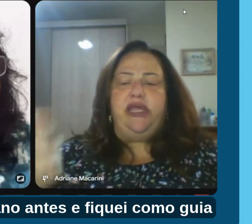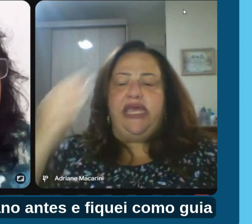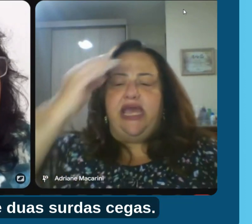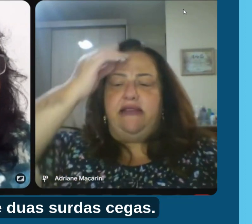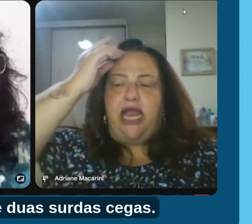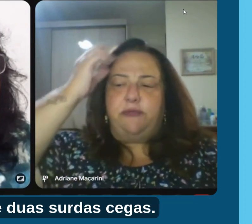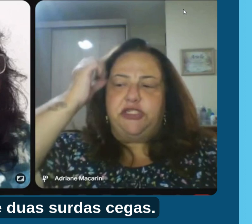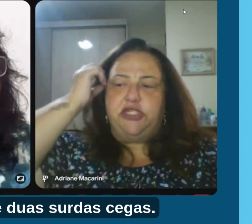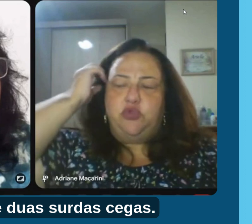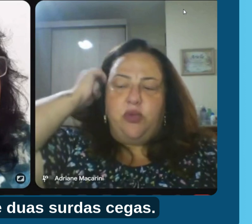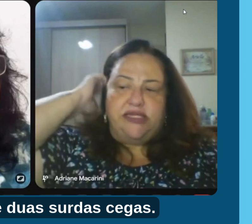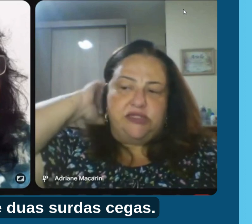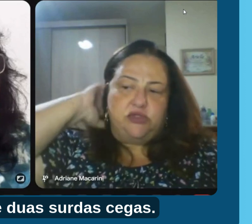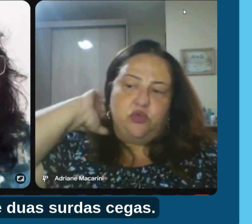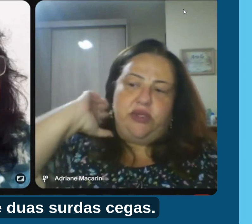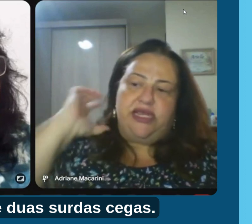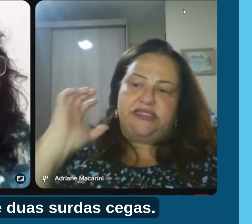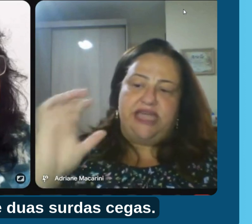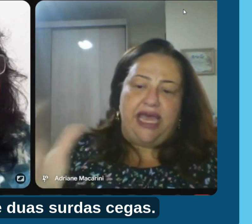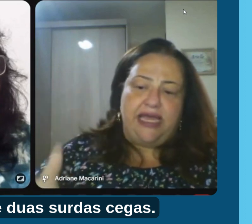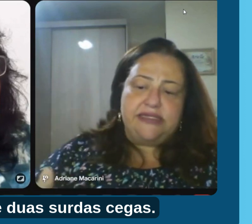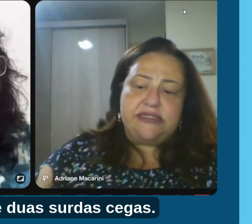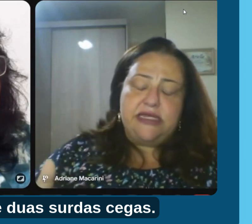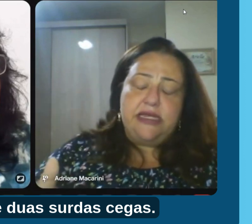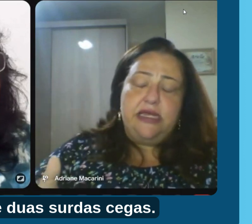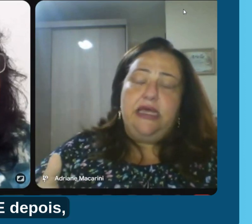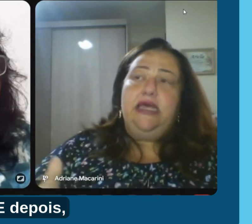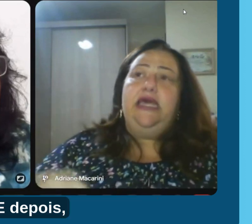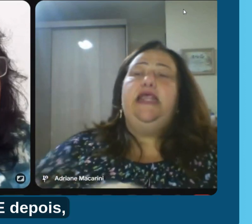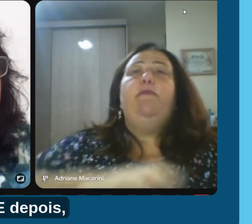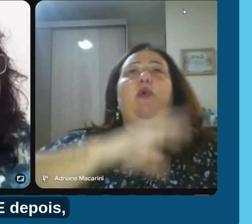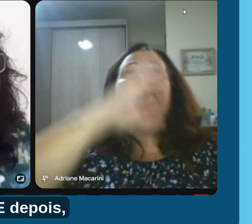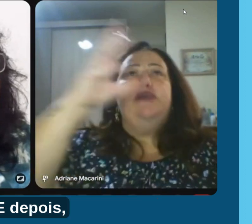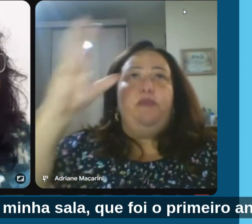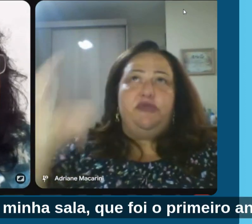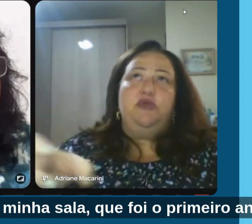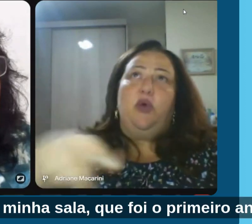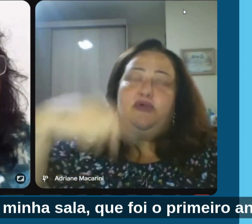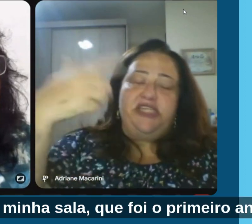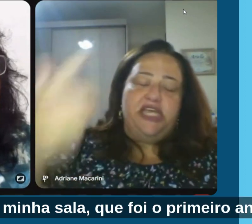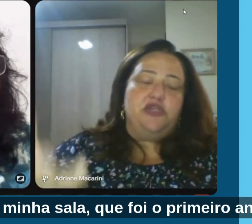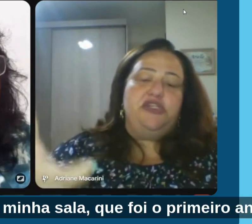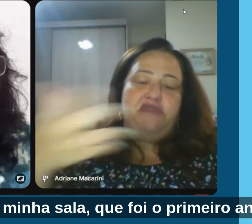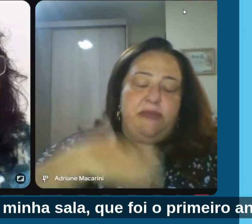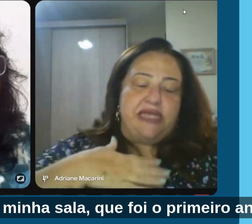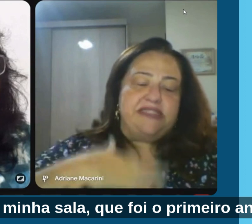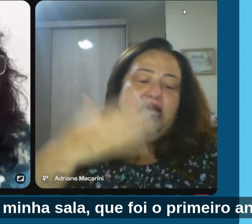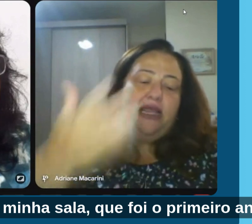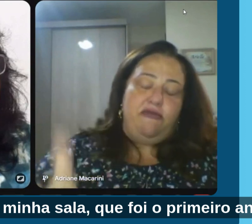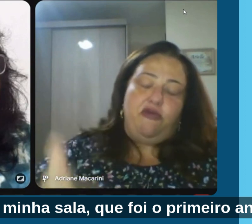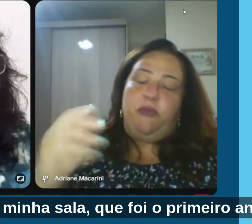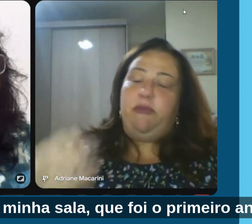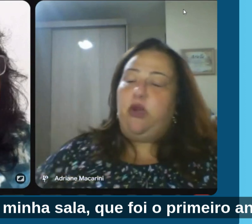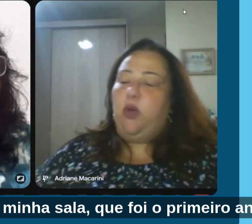guia intérprete de 2 surdas cegas, e depois, no ano seguinte, eu tive a minha sala, que foi o primeiro